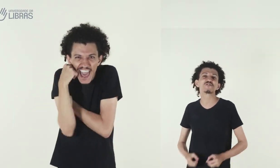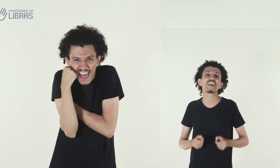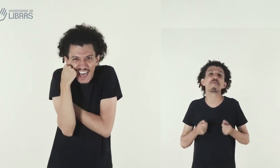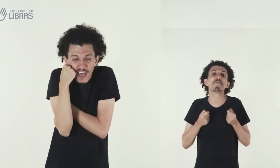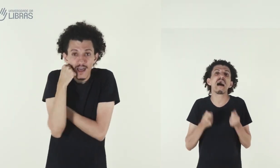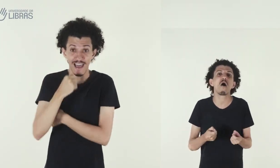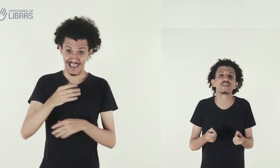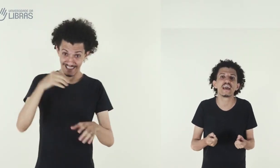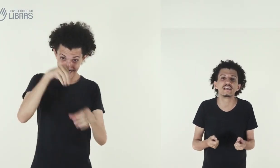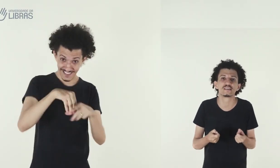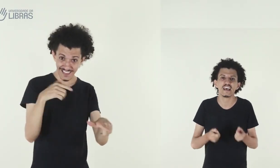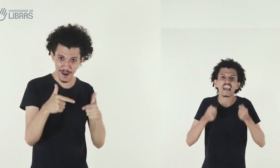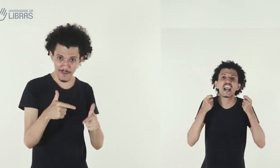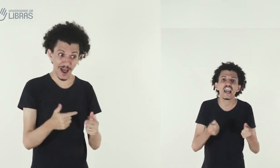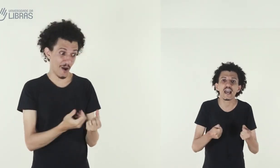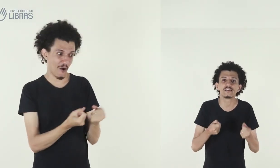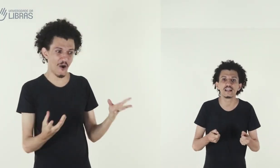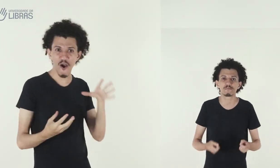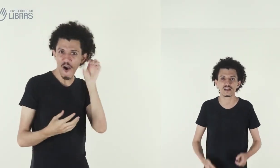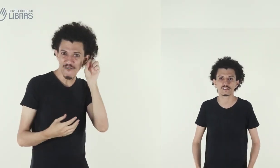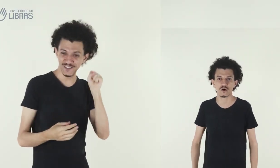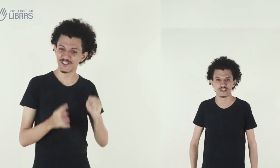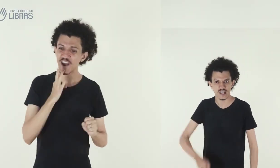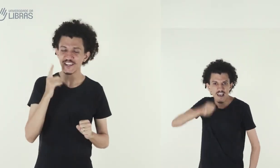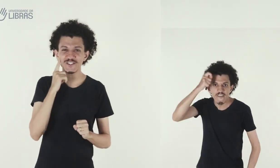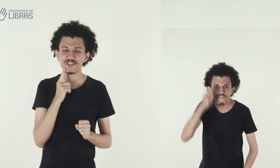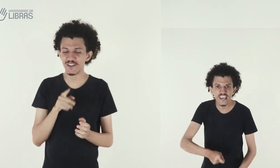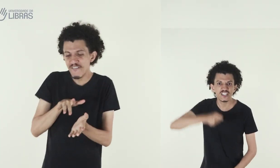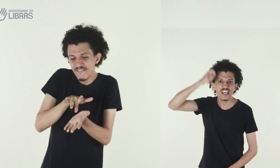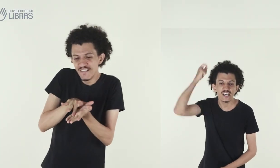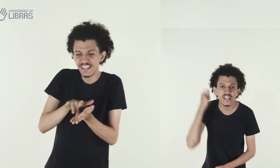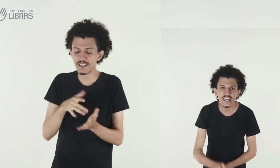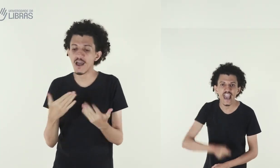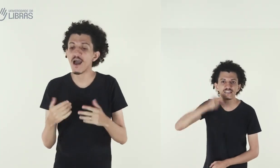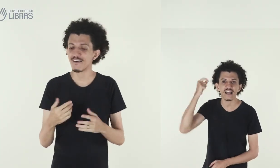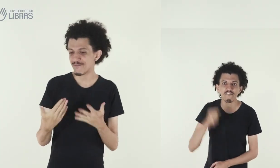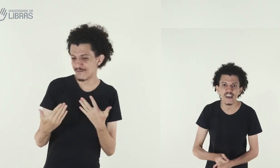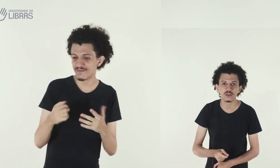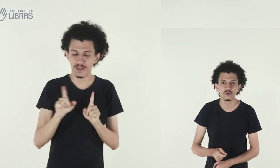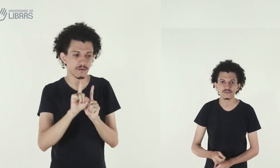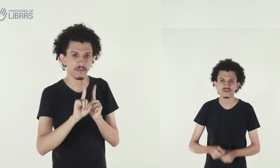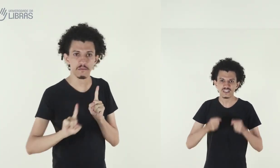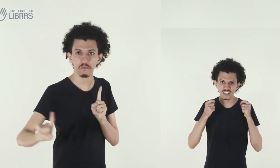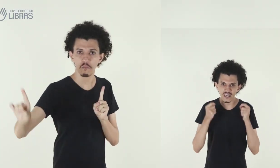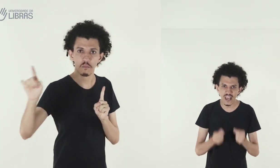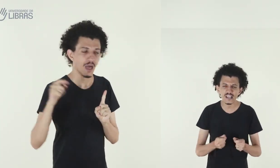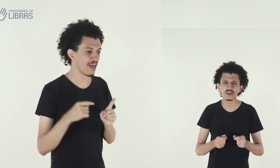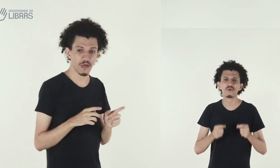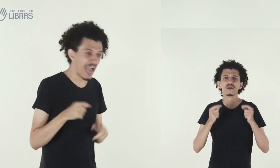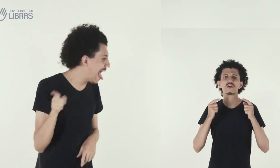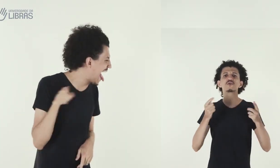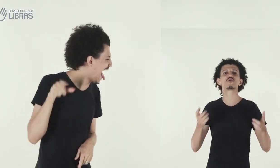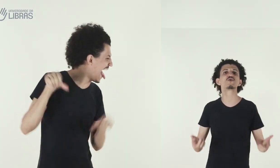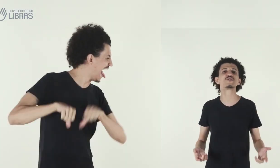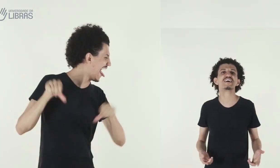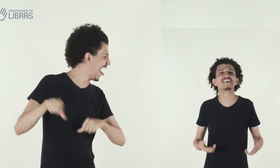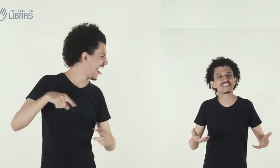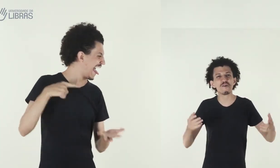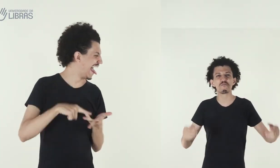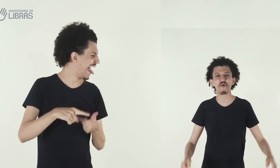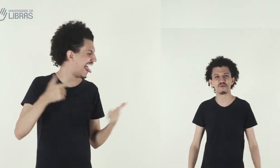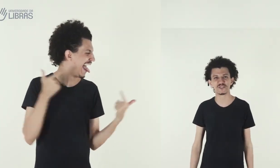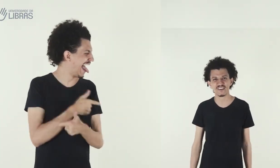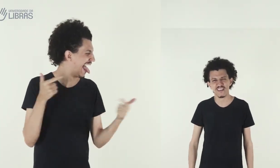trabalho dos surdos falam mal deles e riem deles pelas costas. Fingem que ninguém está vendo e acham que os